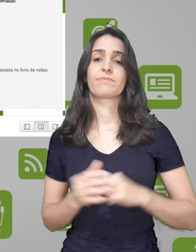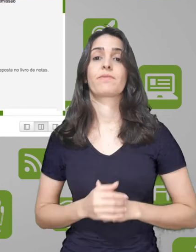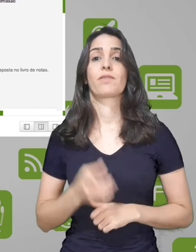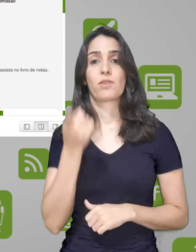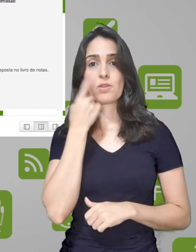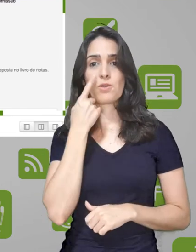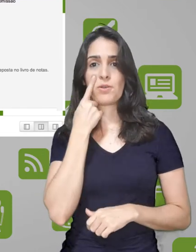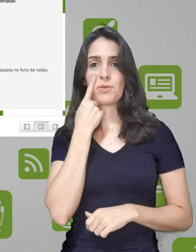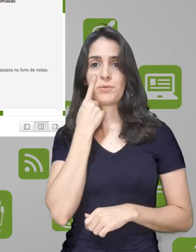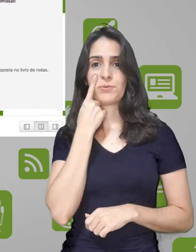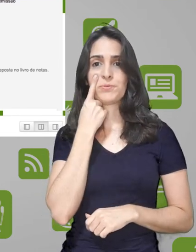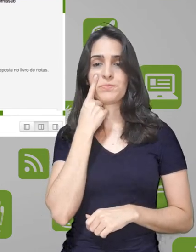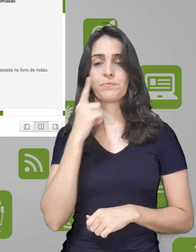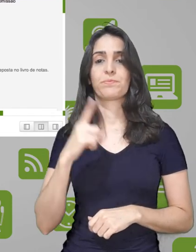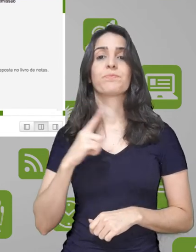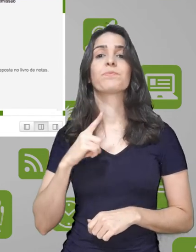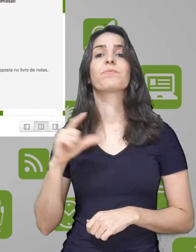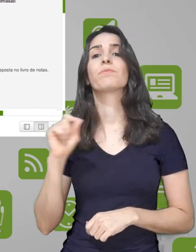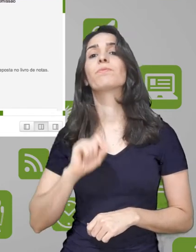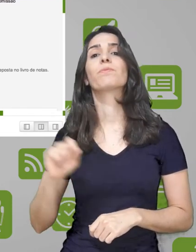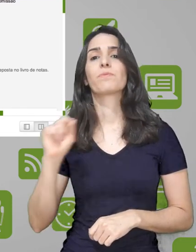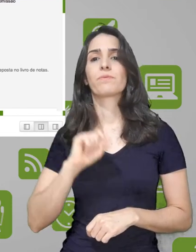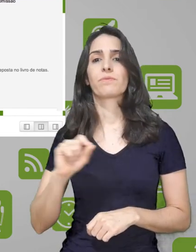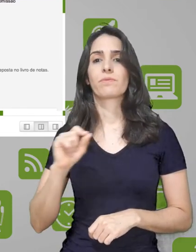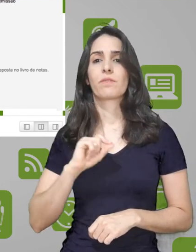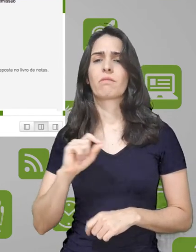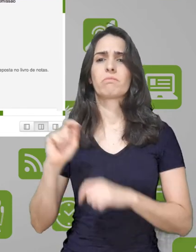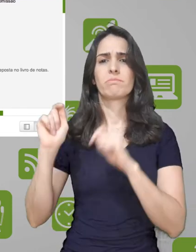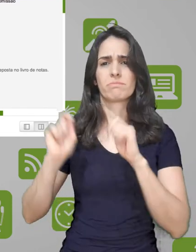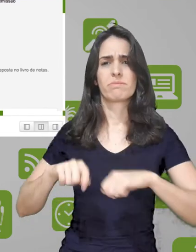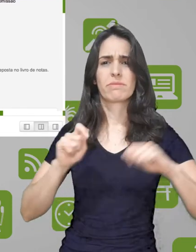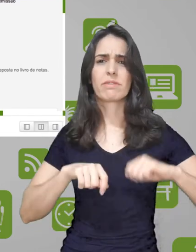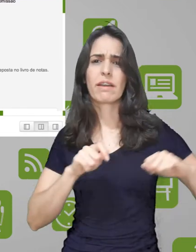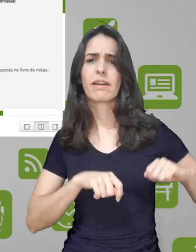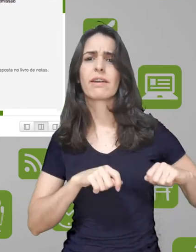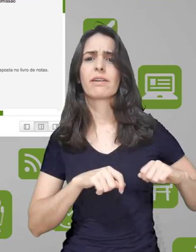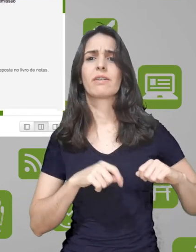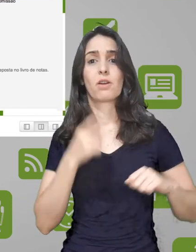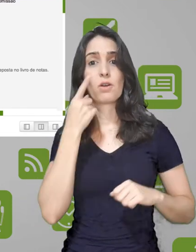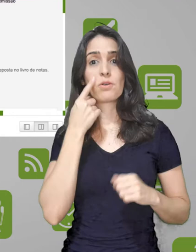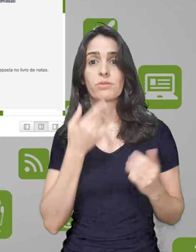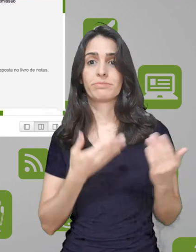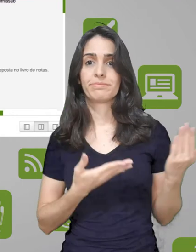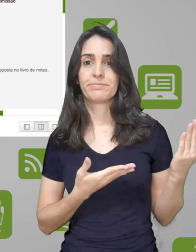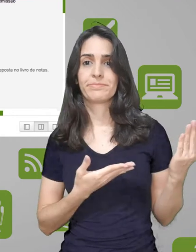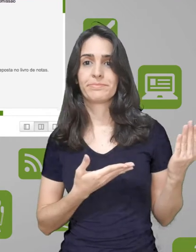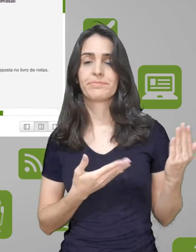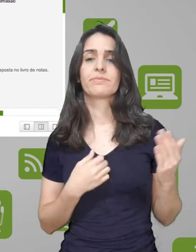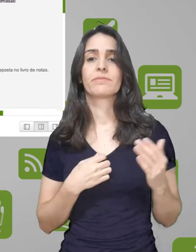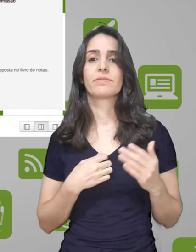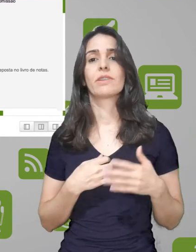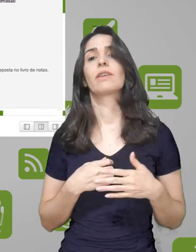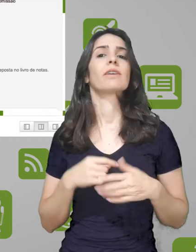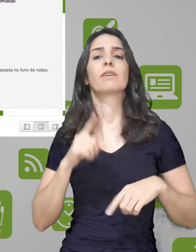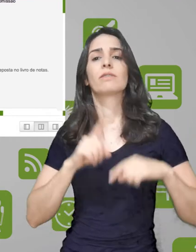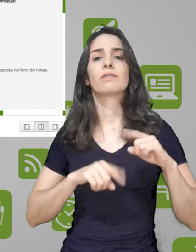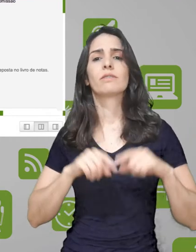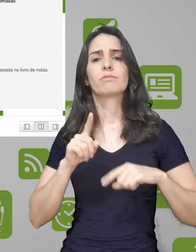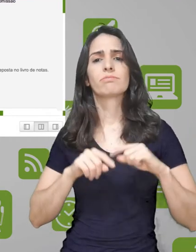aqui não tem que aqui em cima tem várias possibilidades de